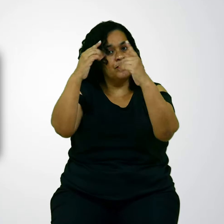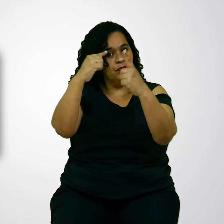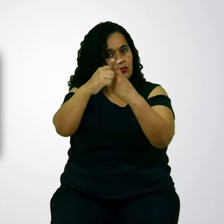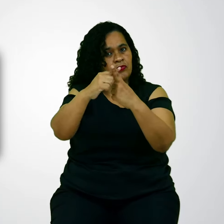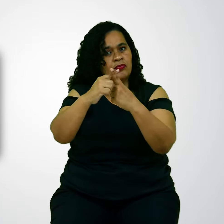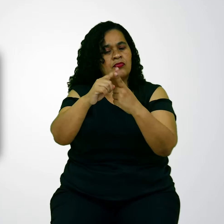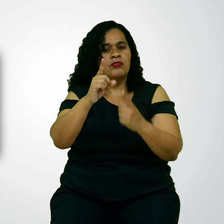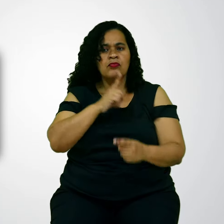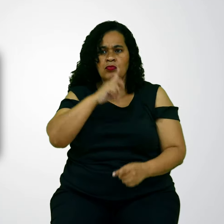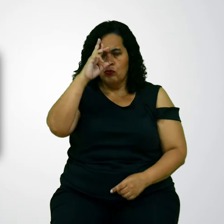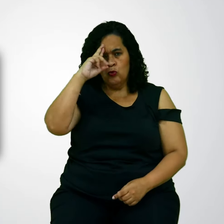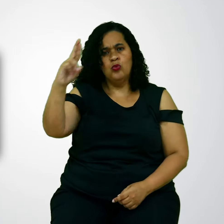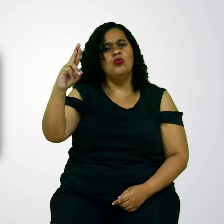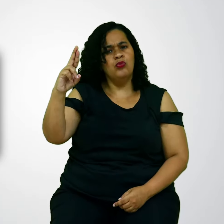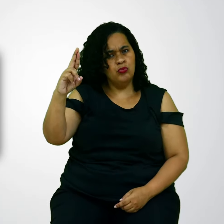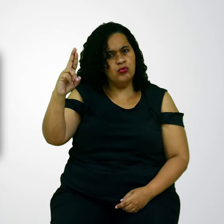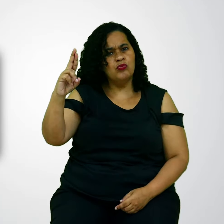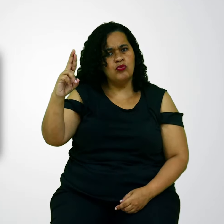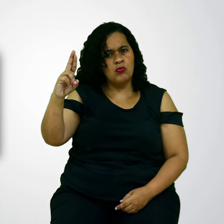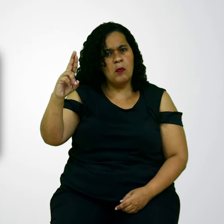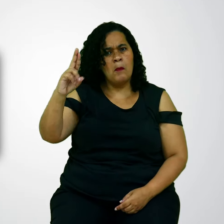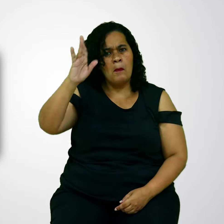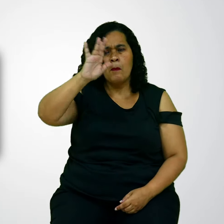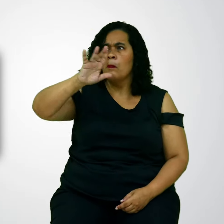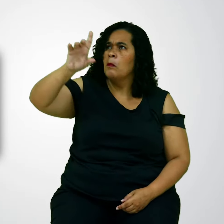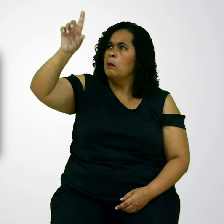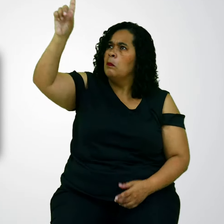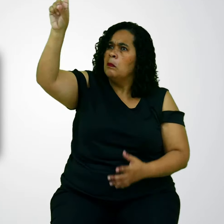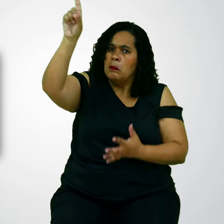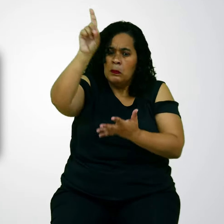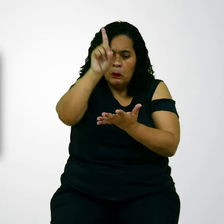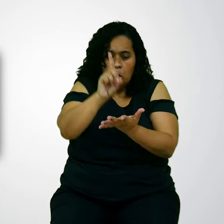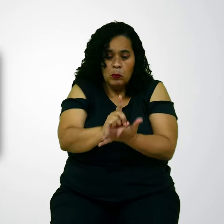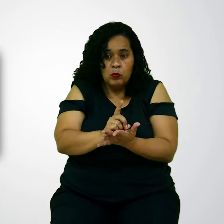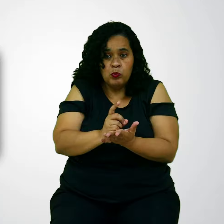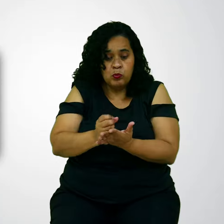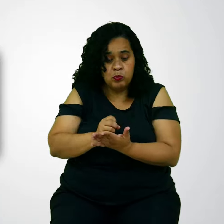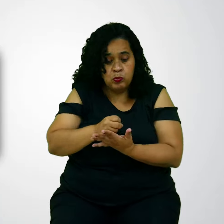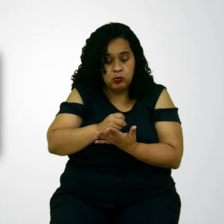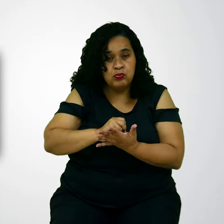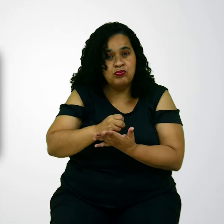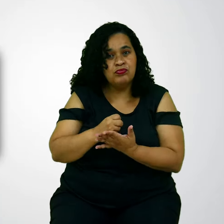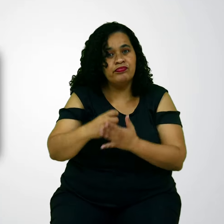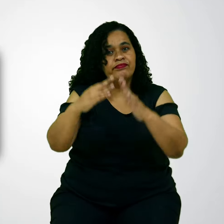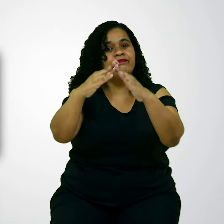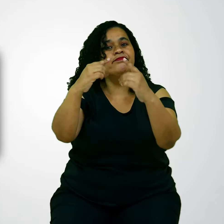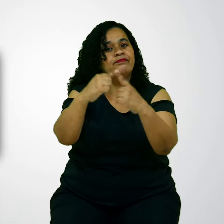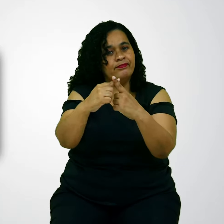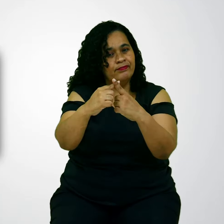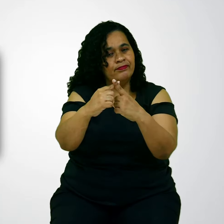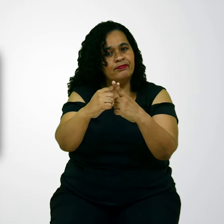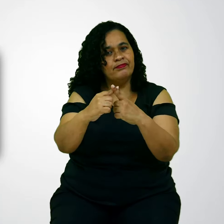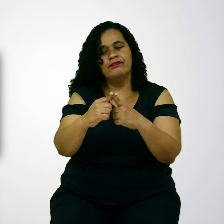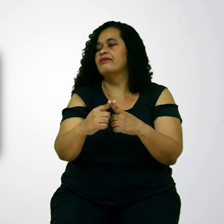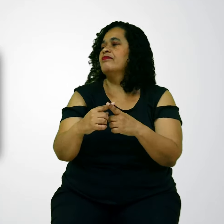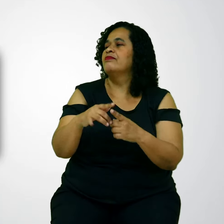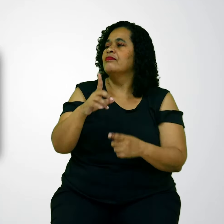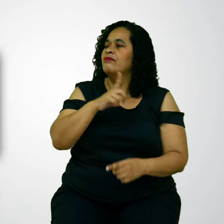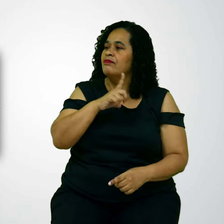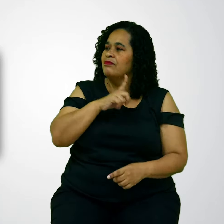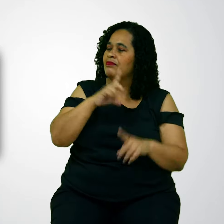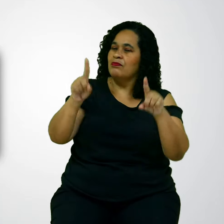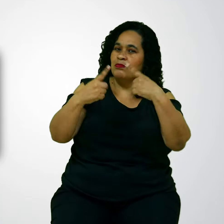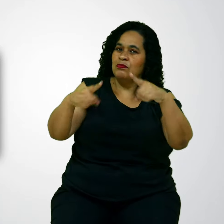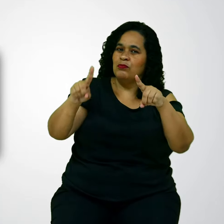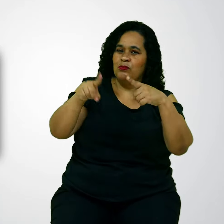tem quem governa a igreja. E é muito legal a gente estar falando sobre esse assunto. A Marta tem uma música